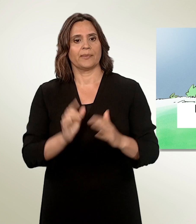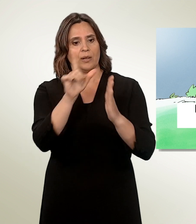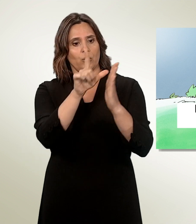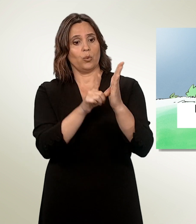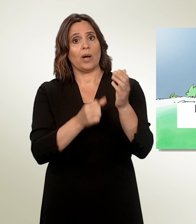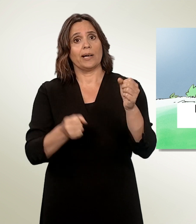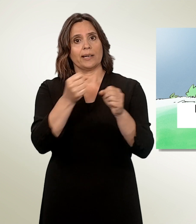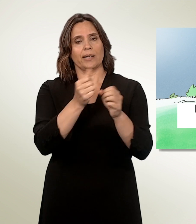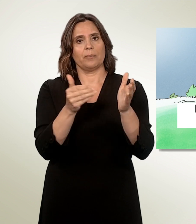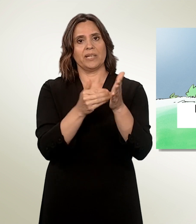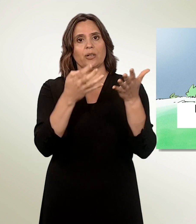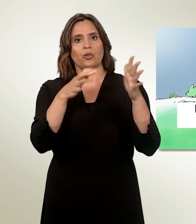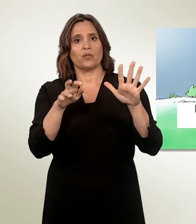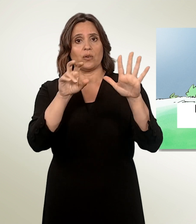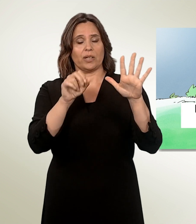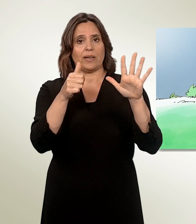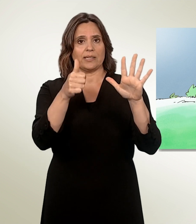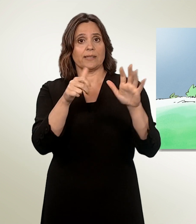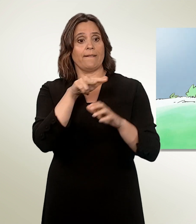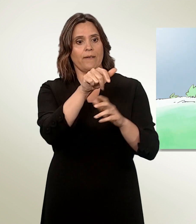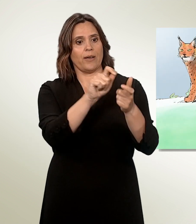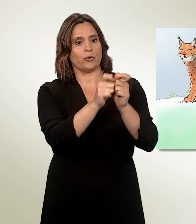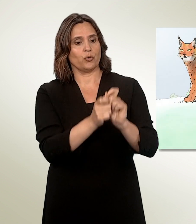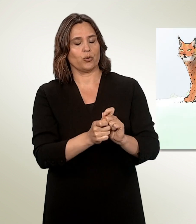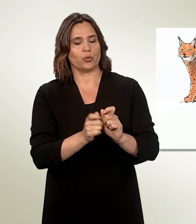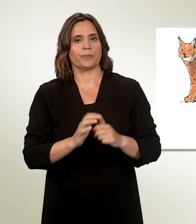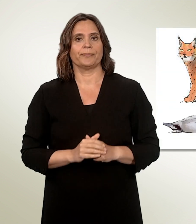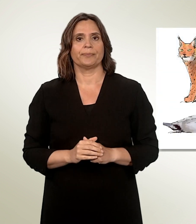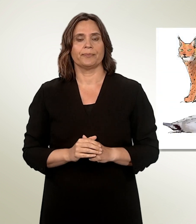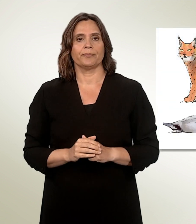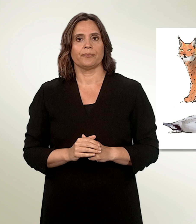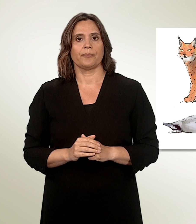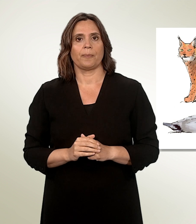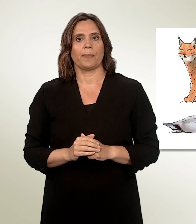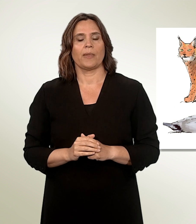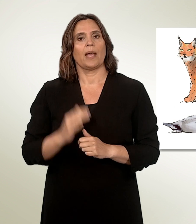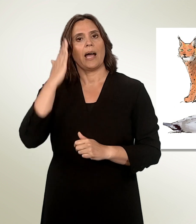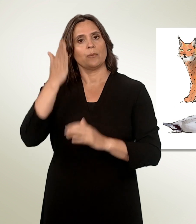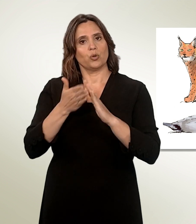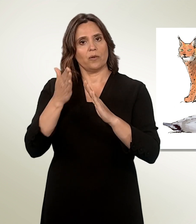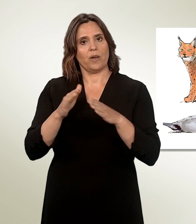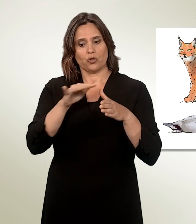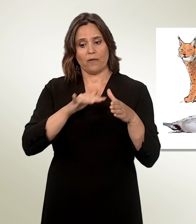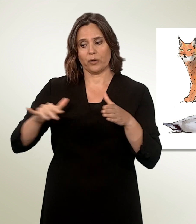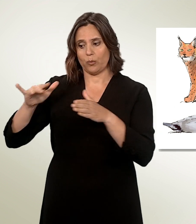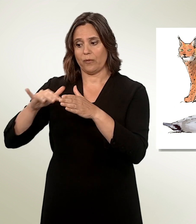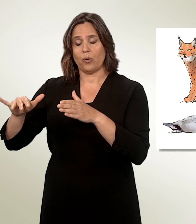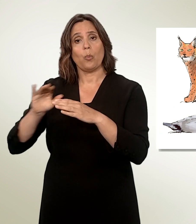de 1986, va être adaptée. Les biotopes des animaux sauvages seront mieux protégés et de nouvelles